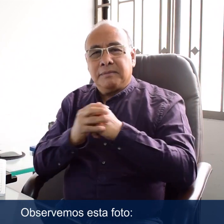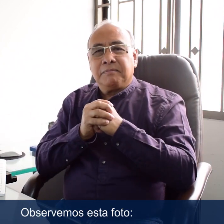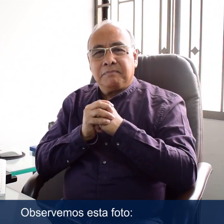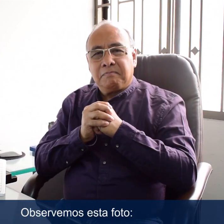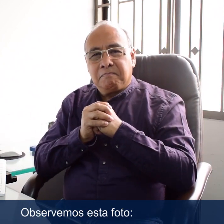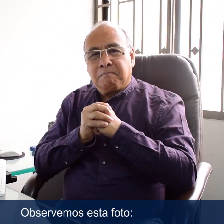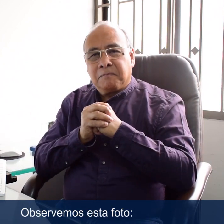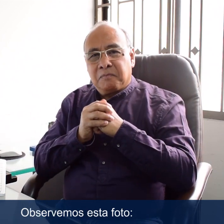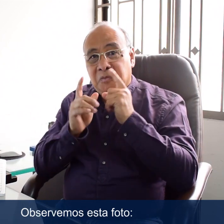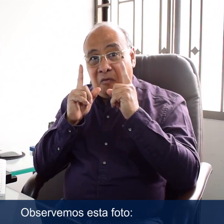Observemos esta foto.